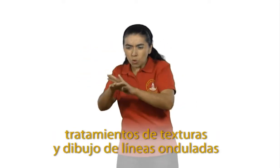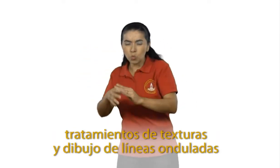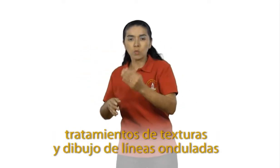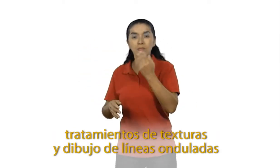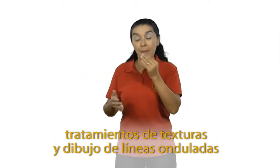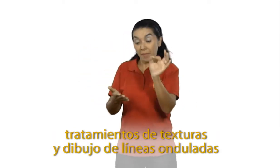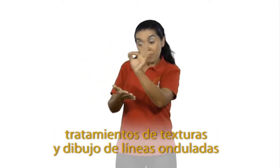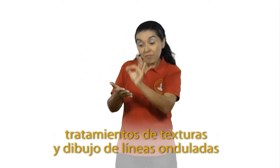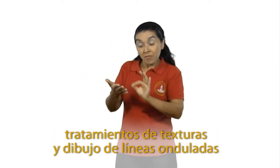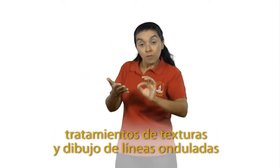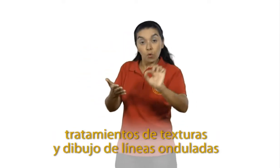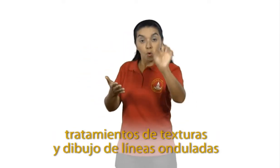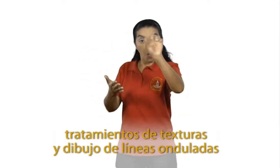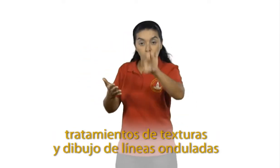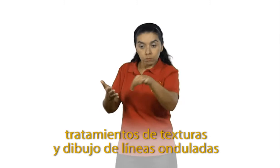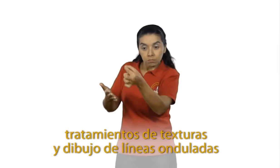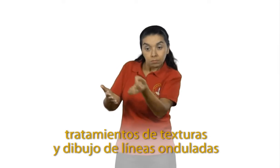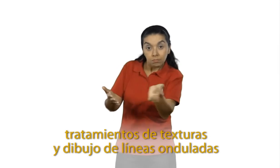y dibujo de líneas onduladas.